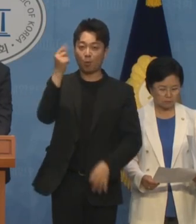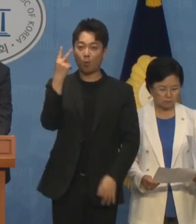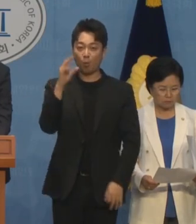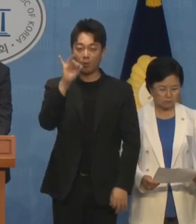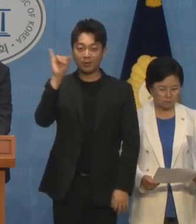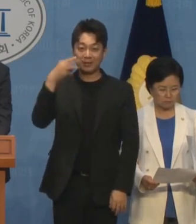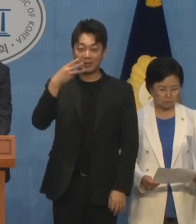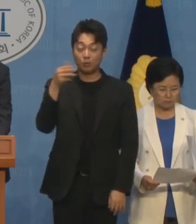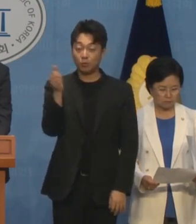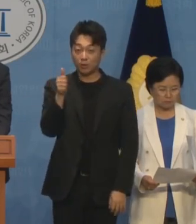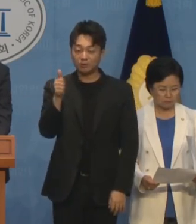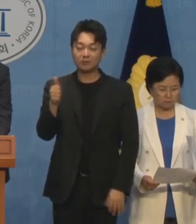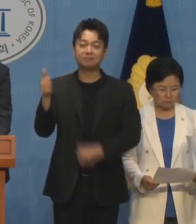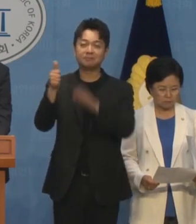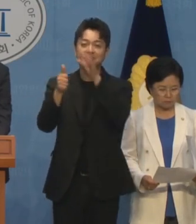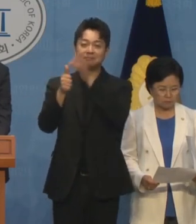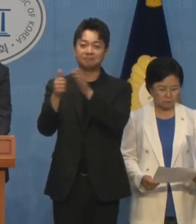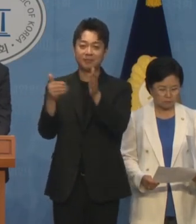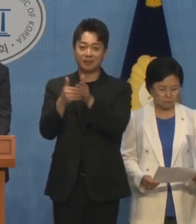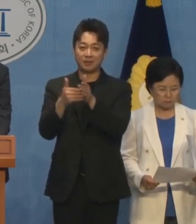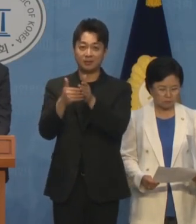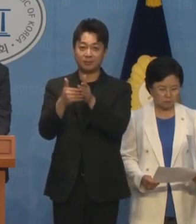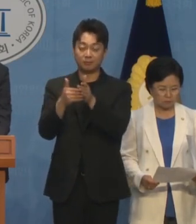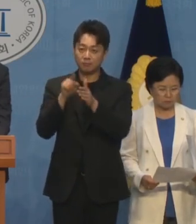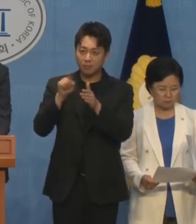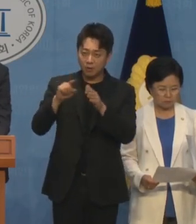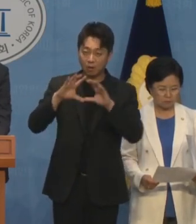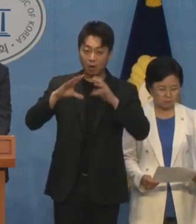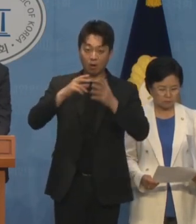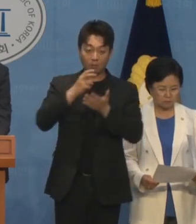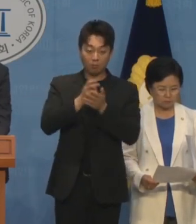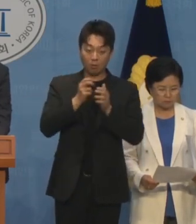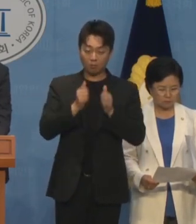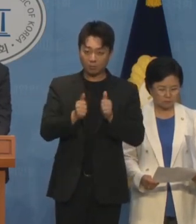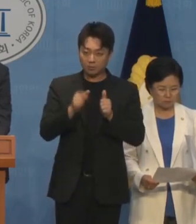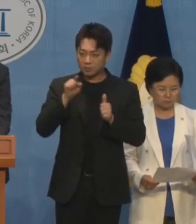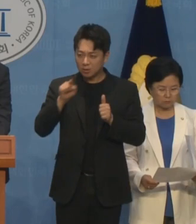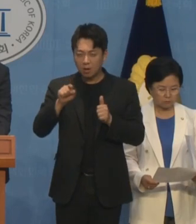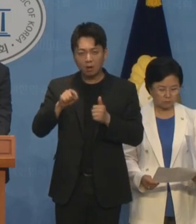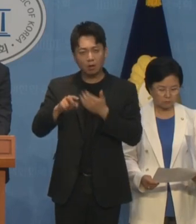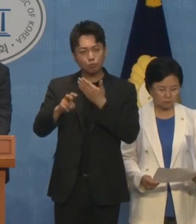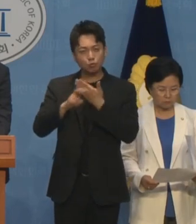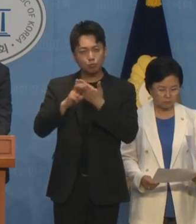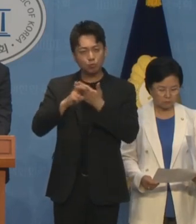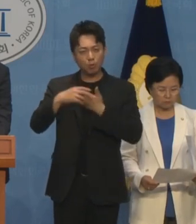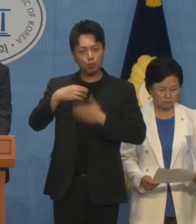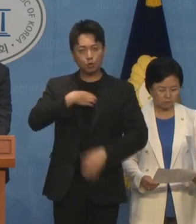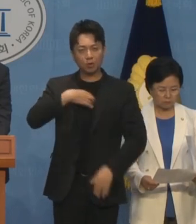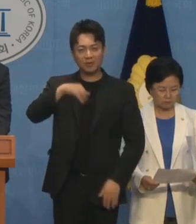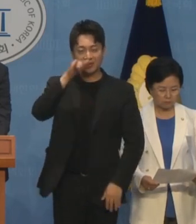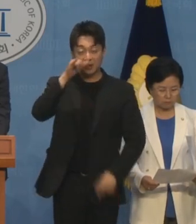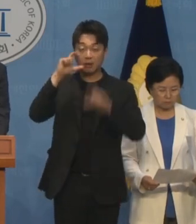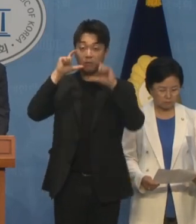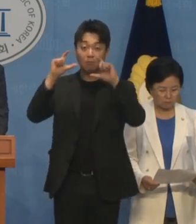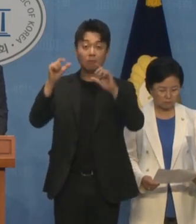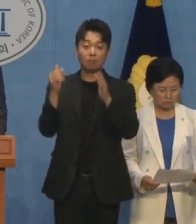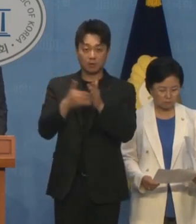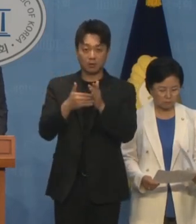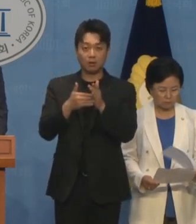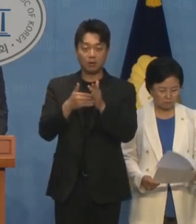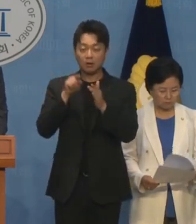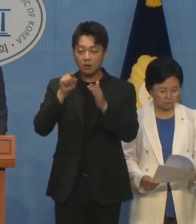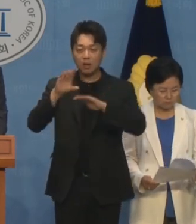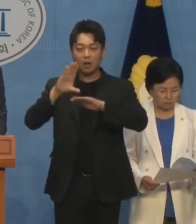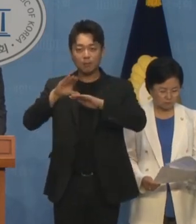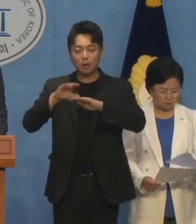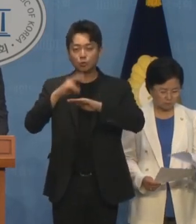앉혔습니다. 법원에서도 위법의 소지가 있다고 판단한 방통위 2인 체제는 방송사에